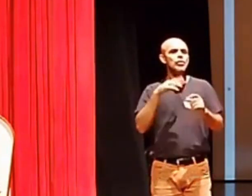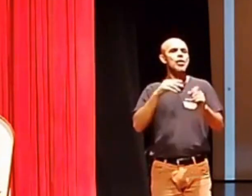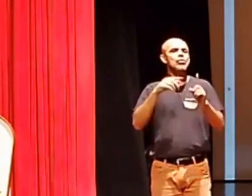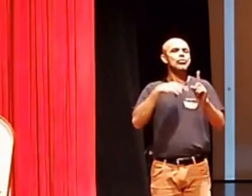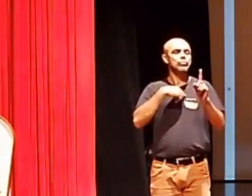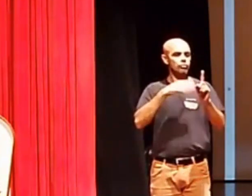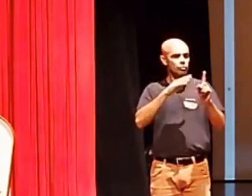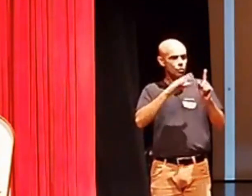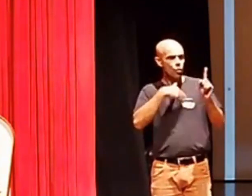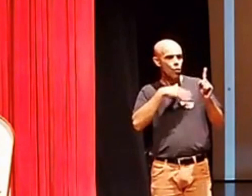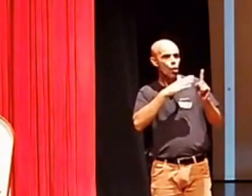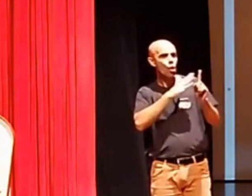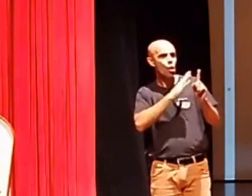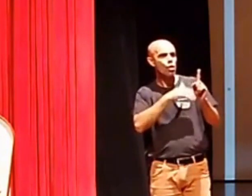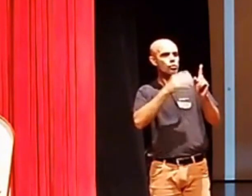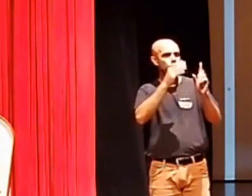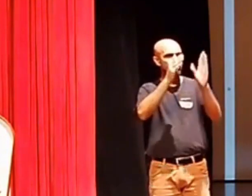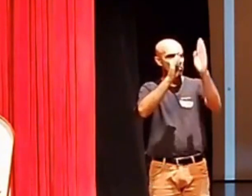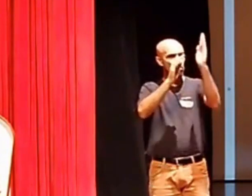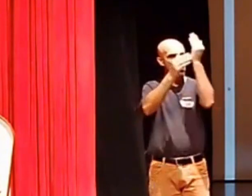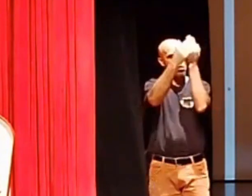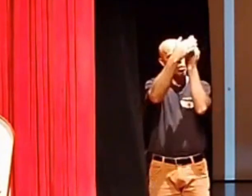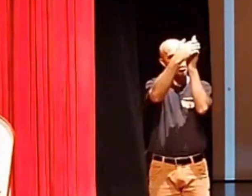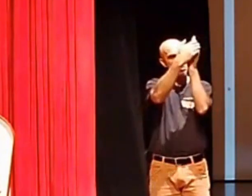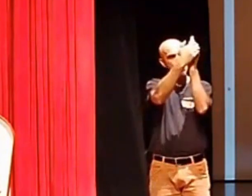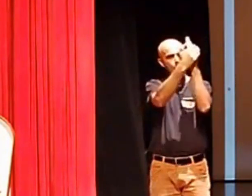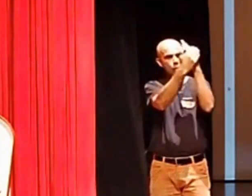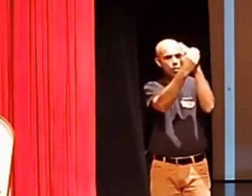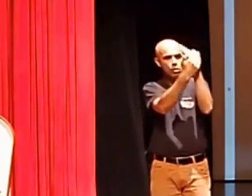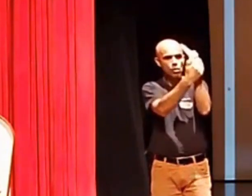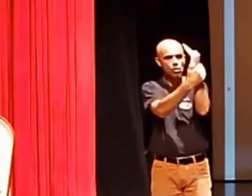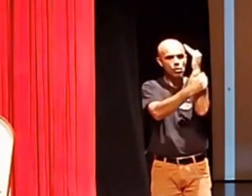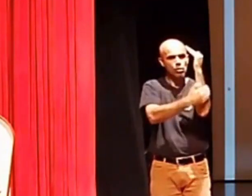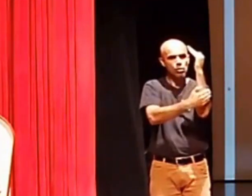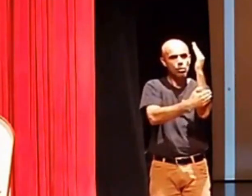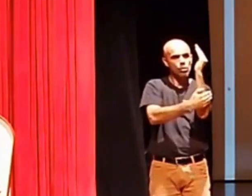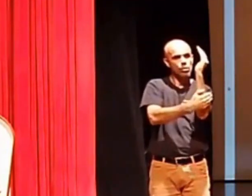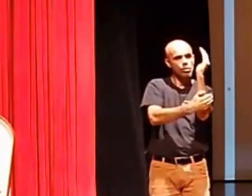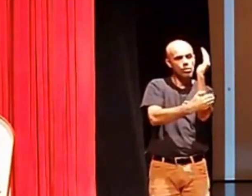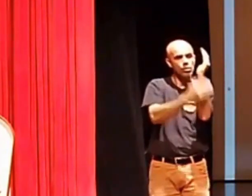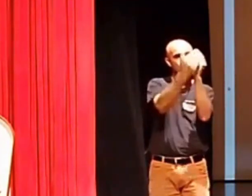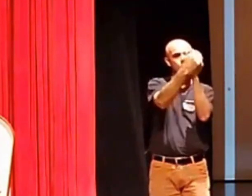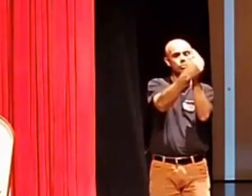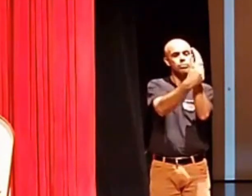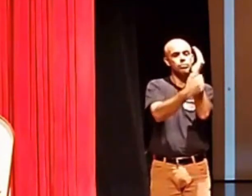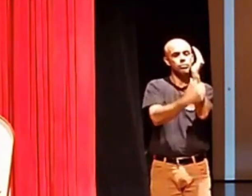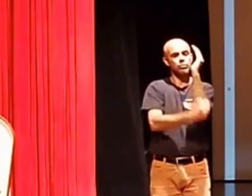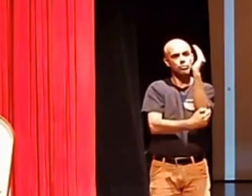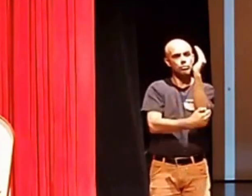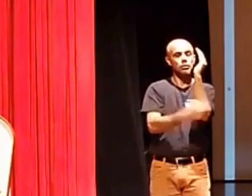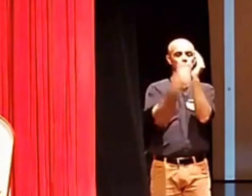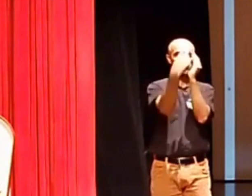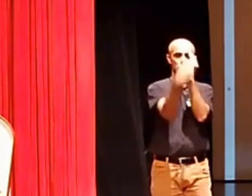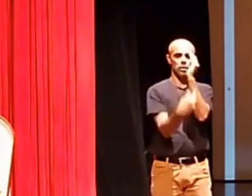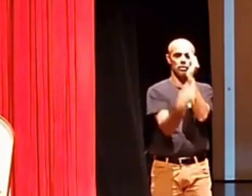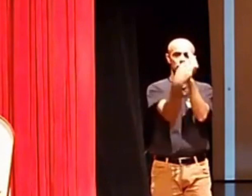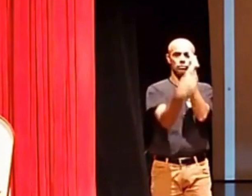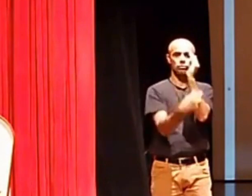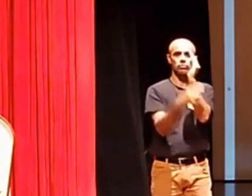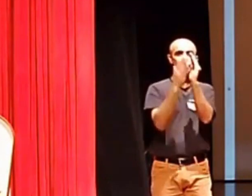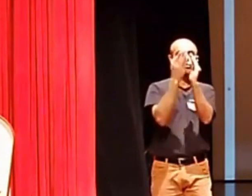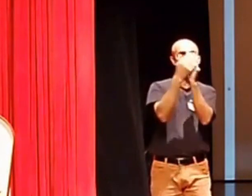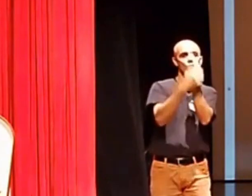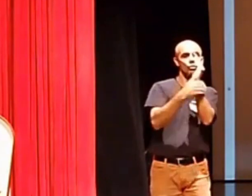curvaturas fisiológicas na minha coluna. Seria uma leve lordose aqui na cervical, uma leve curvinha, que a gente chama